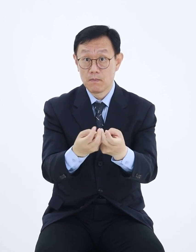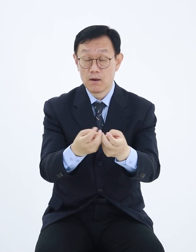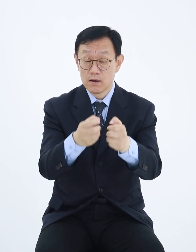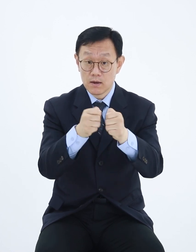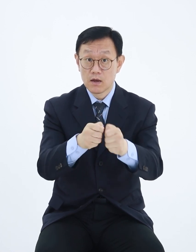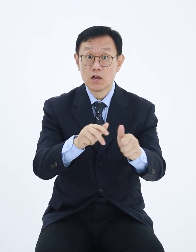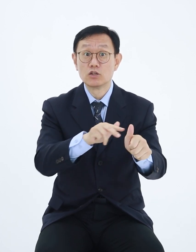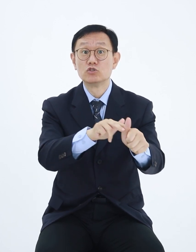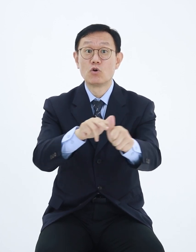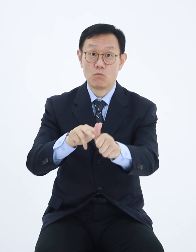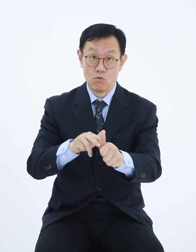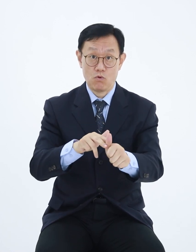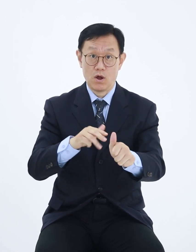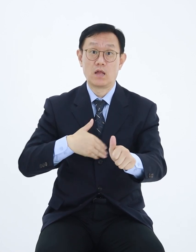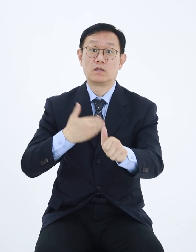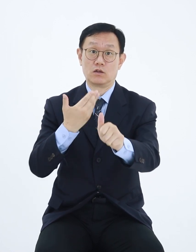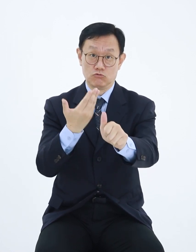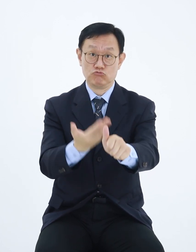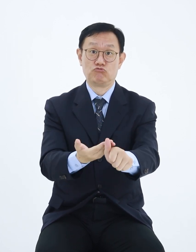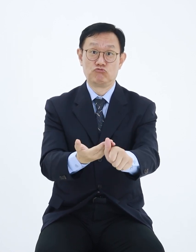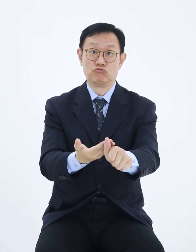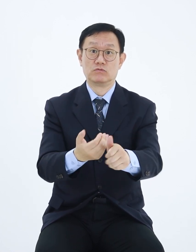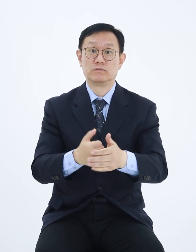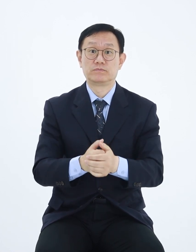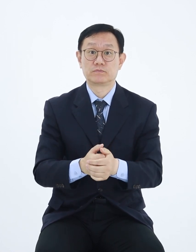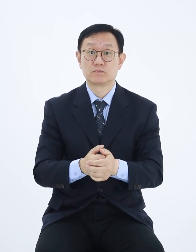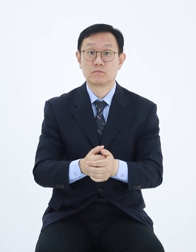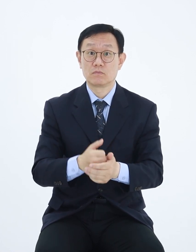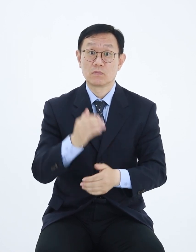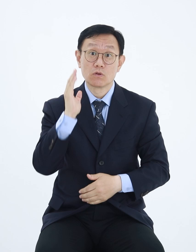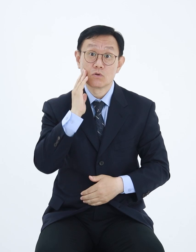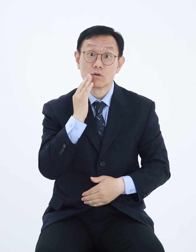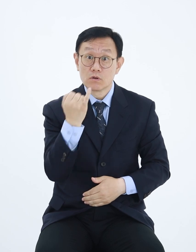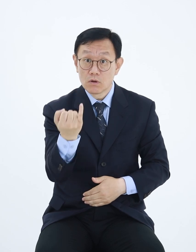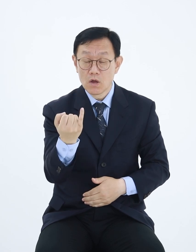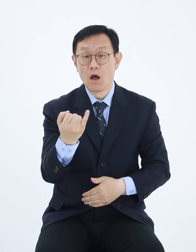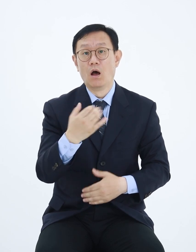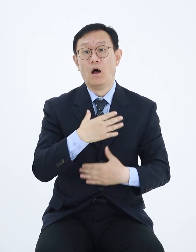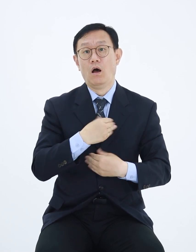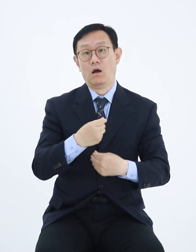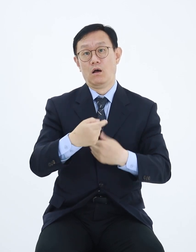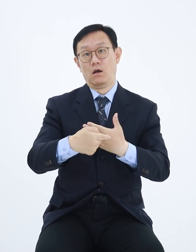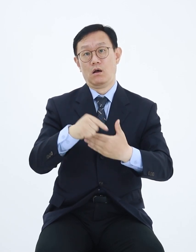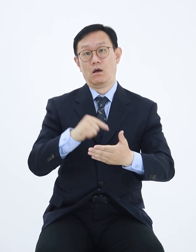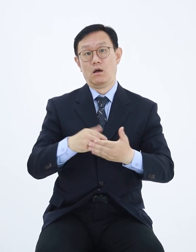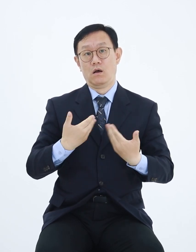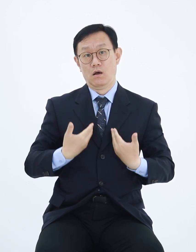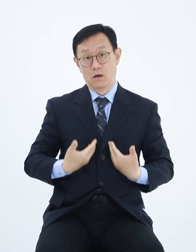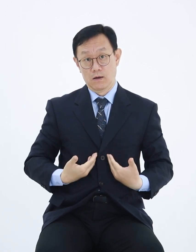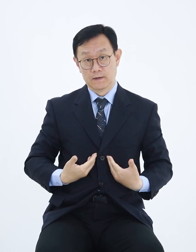정보를 안내해 주었기 때문입니다. S씨는 그제야 마음을 가라앉히고 침착하게 대피할 수